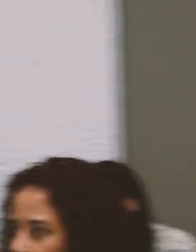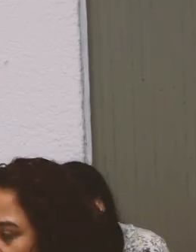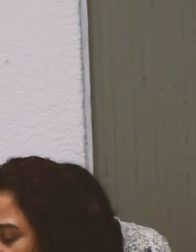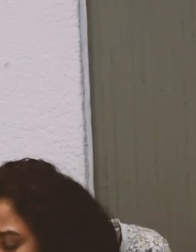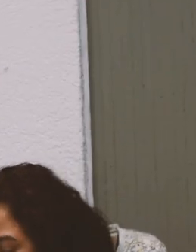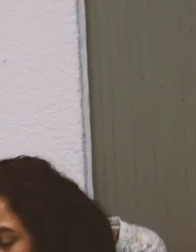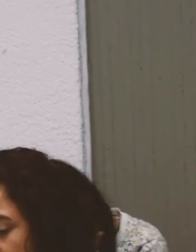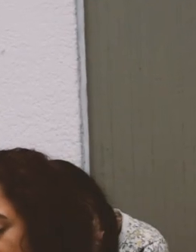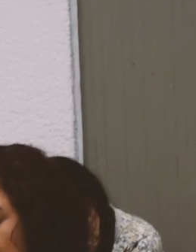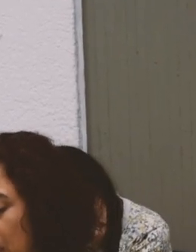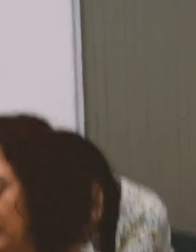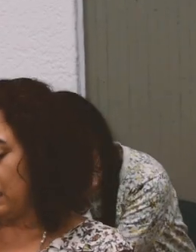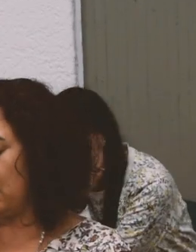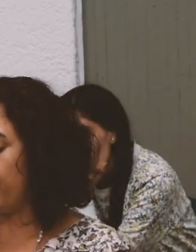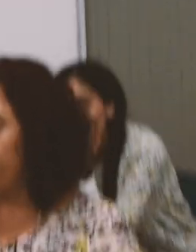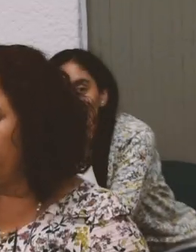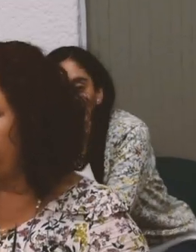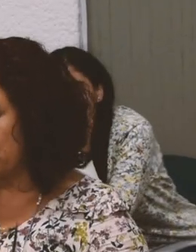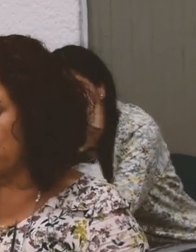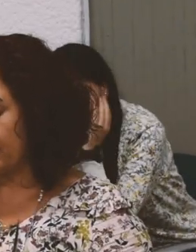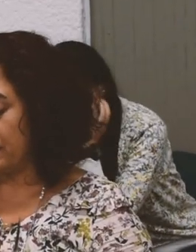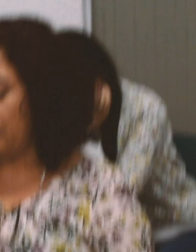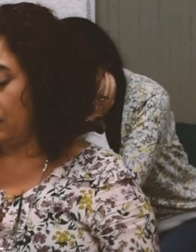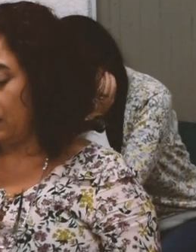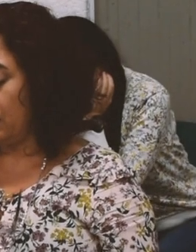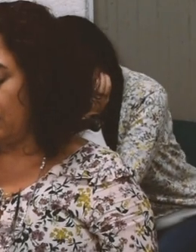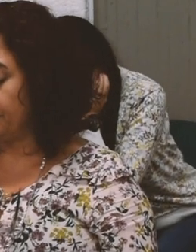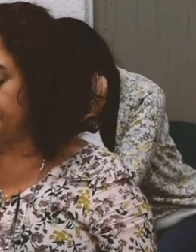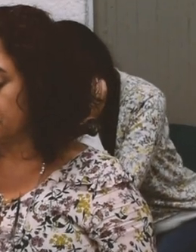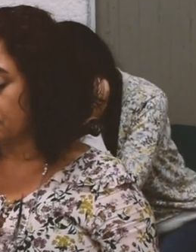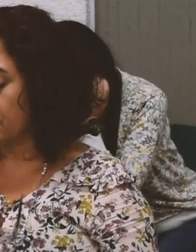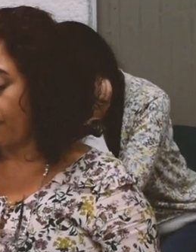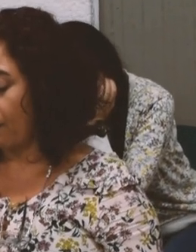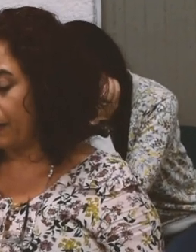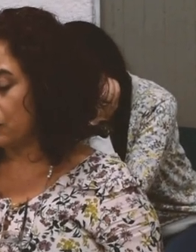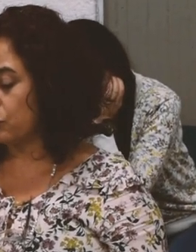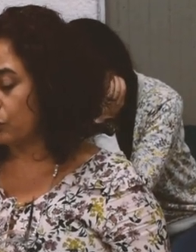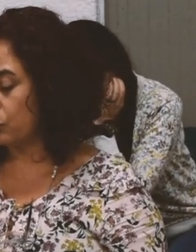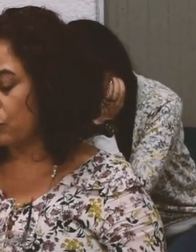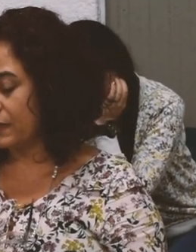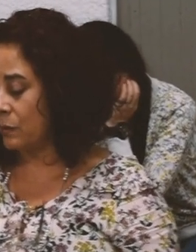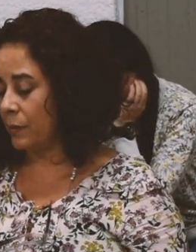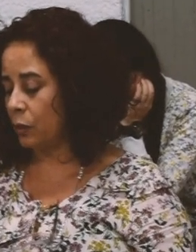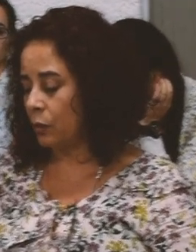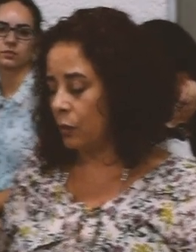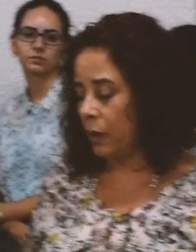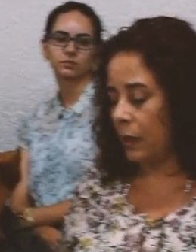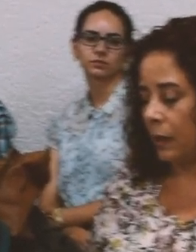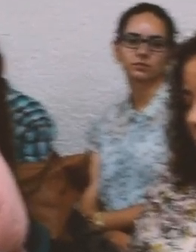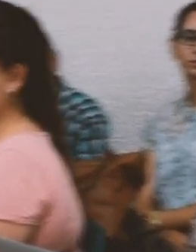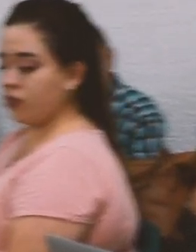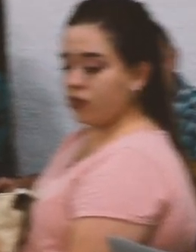sobre algunos asuntos. Pues Jonathan, Para nosotros, yo en este